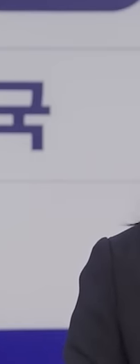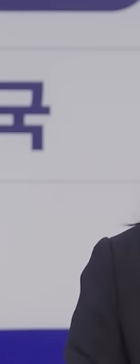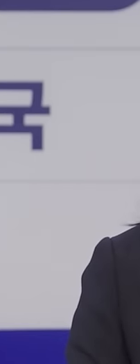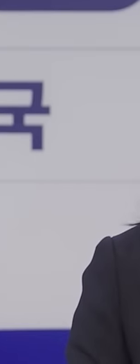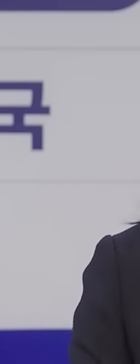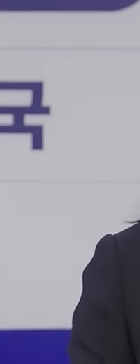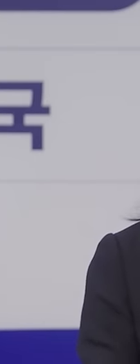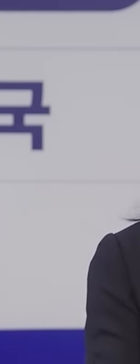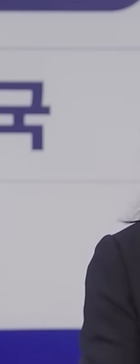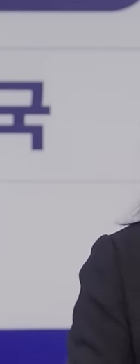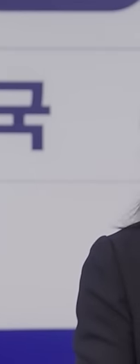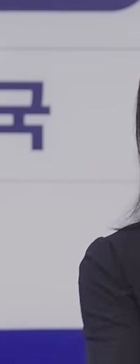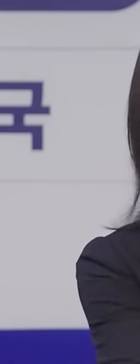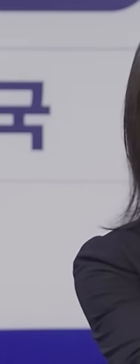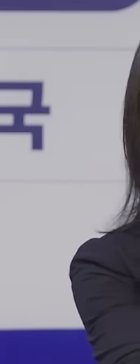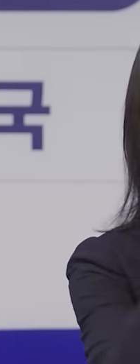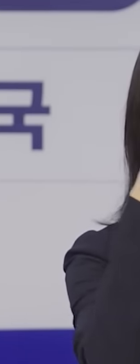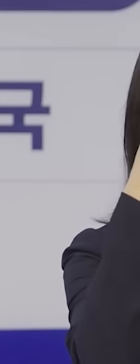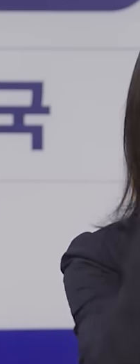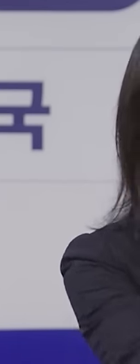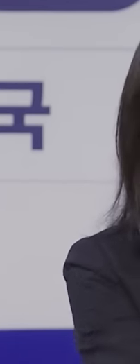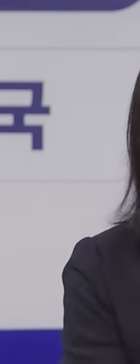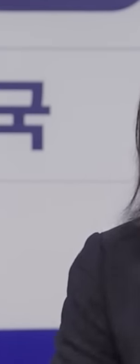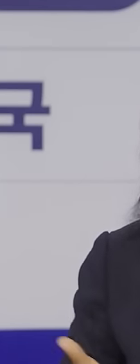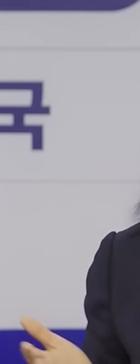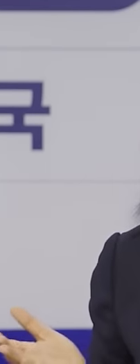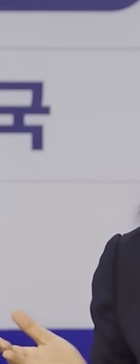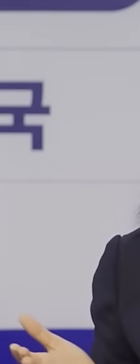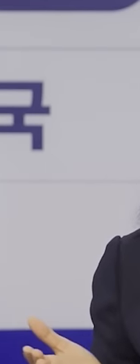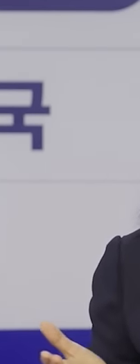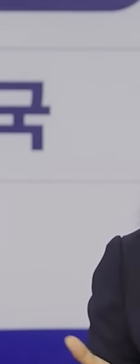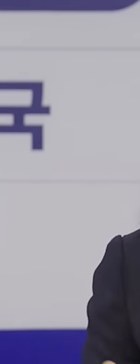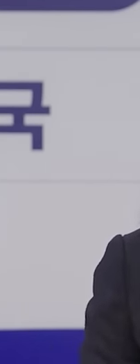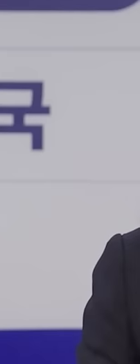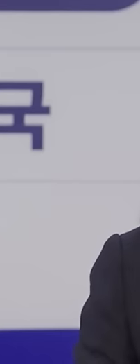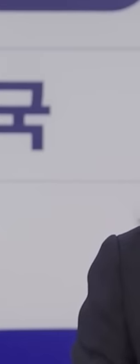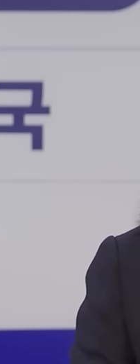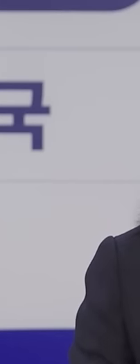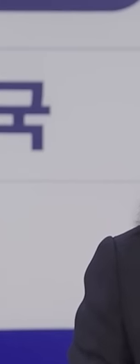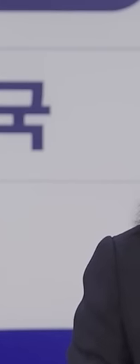우리 최고위원 후보님도 거기 서 있는 거 심심하시면 이리 오시죠.